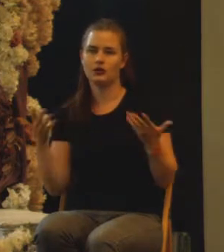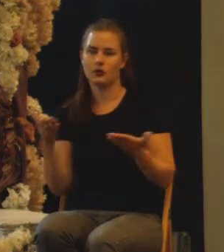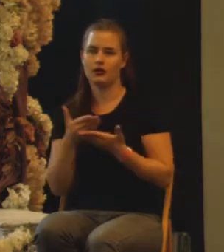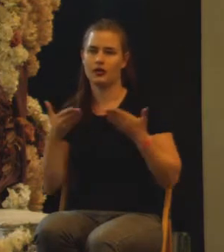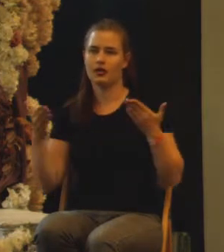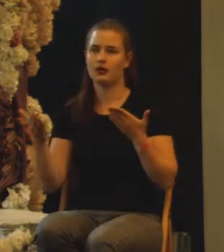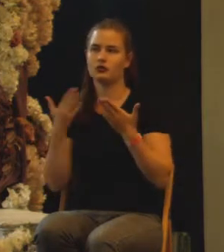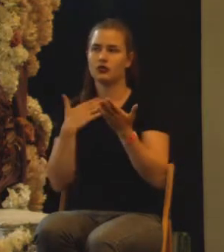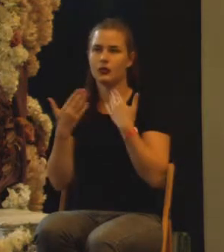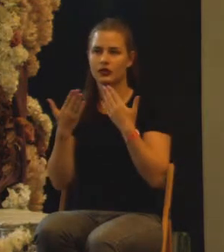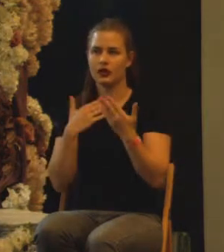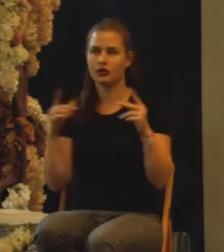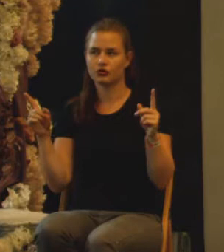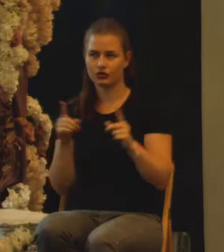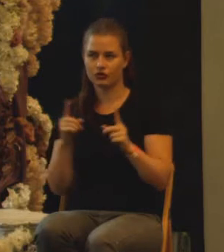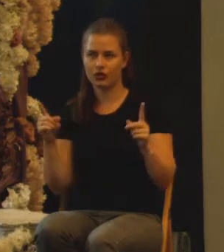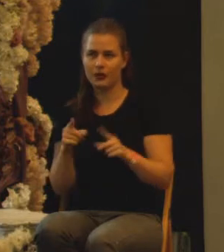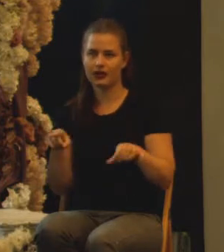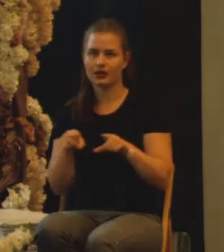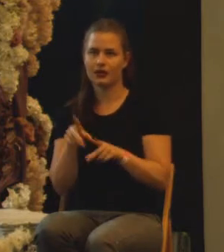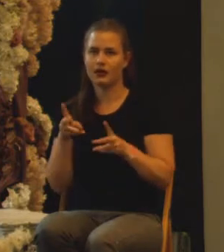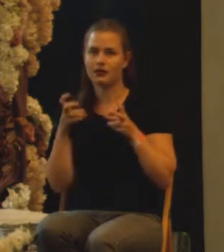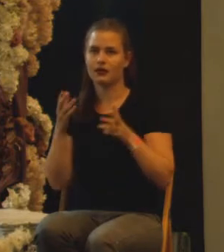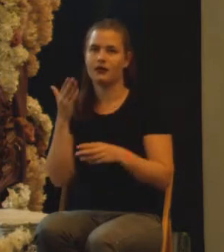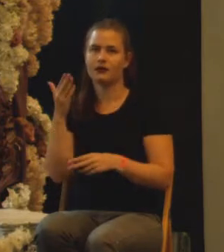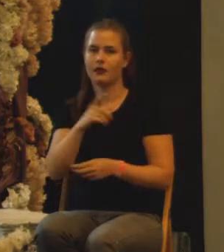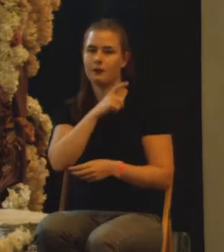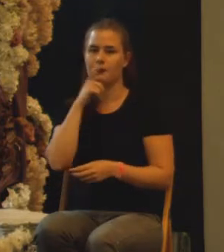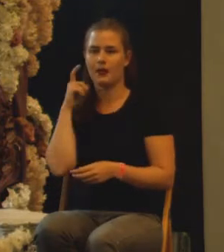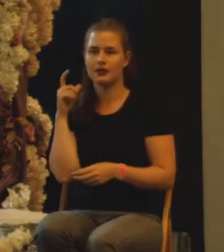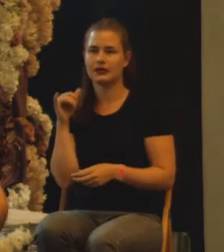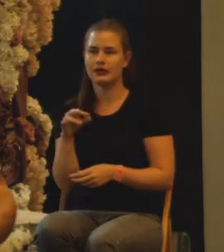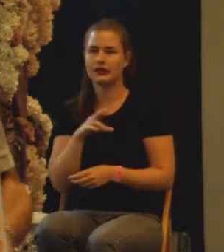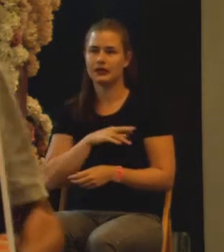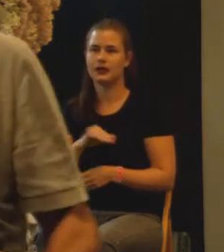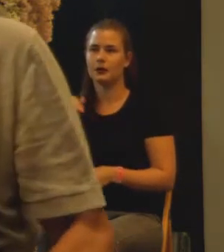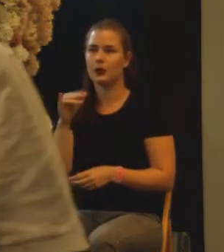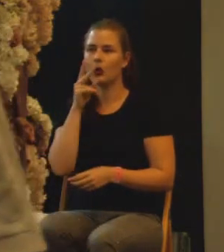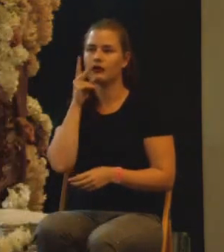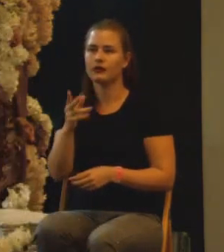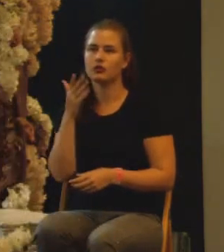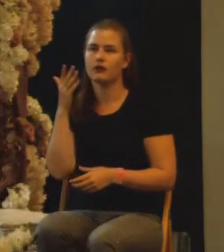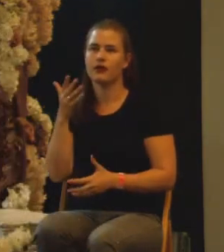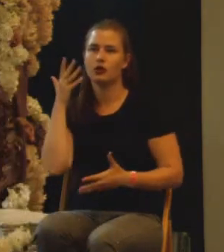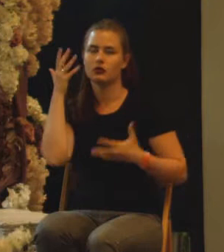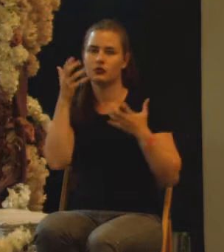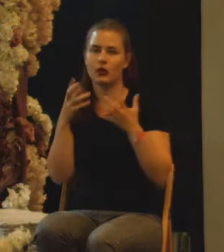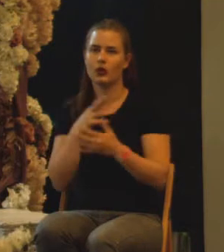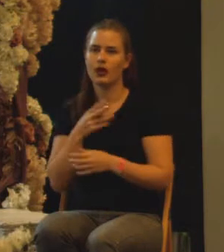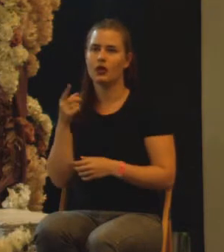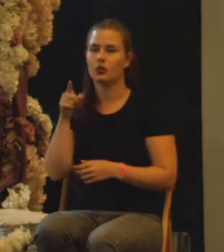нашу комунікацію, щоб, поскольку ви в масках, і я плохо віжу ваші емоції, а я тот